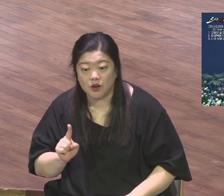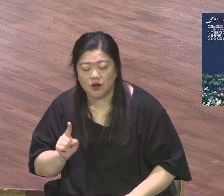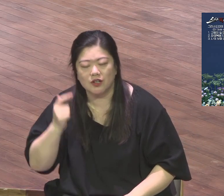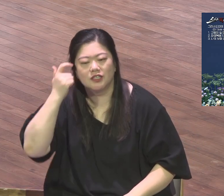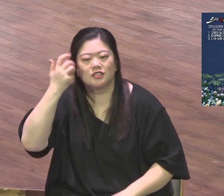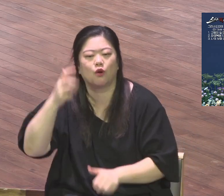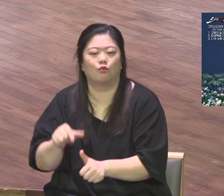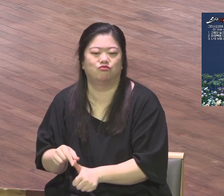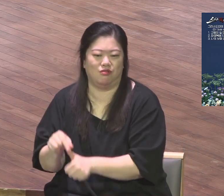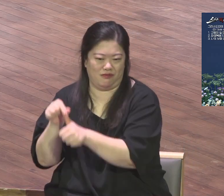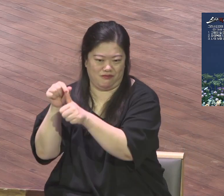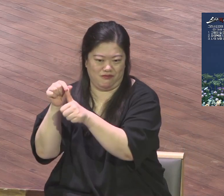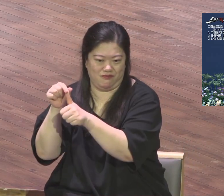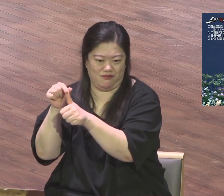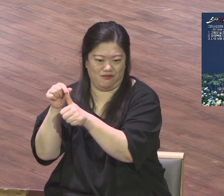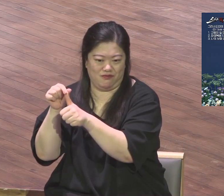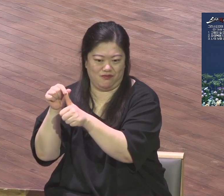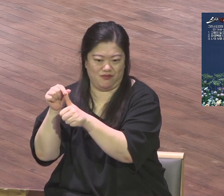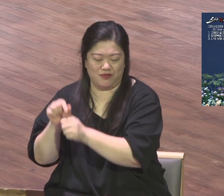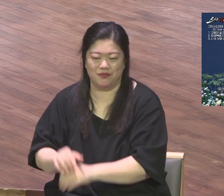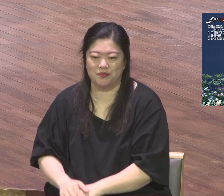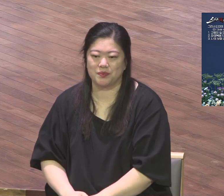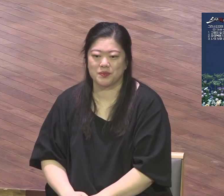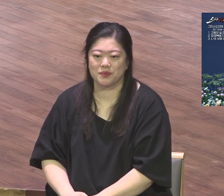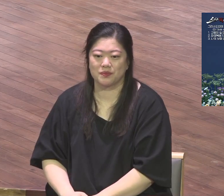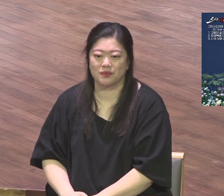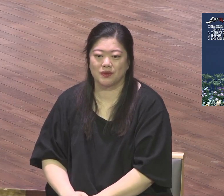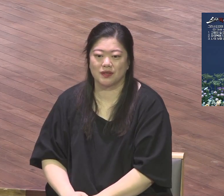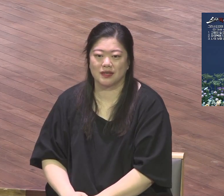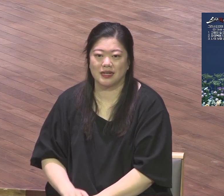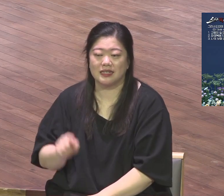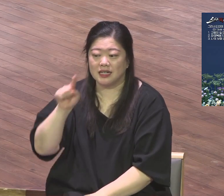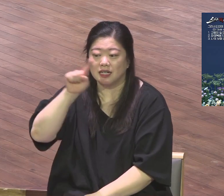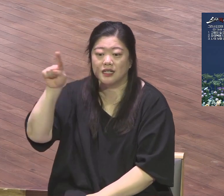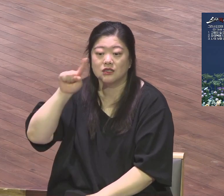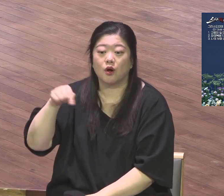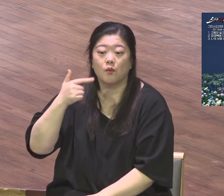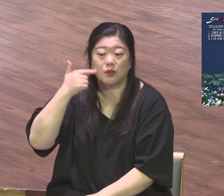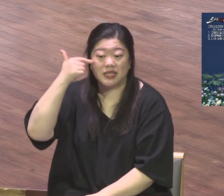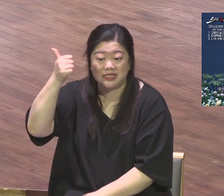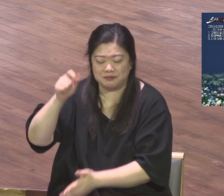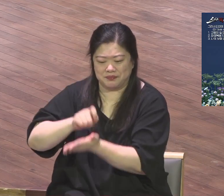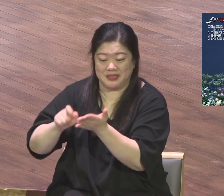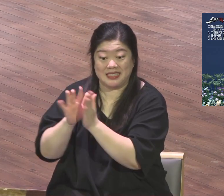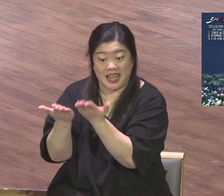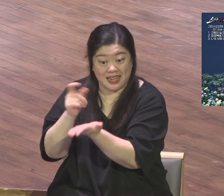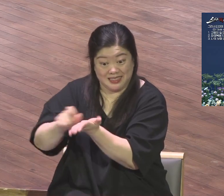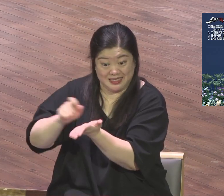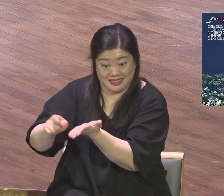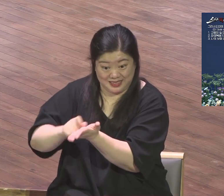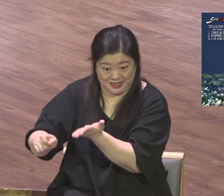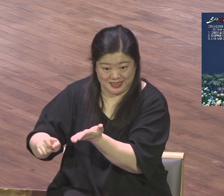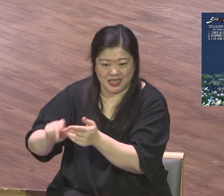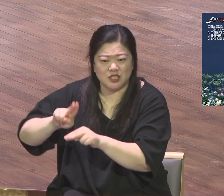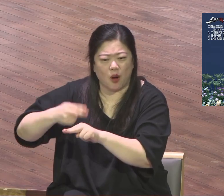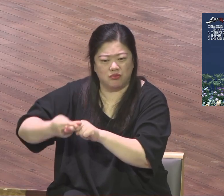우리 정문주 목사님이 쓰신 해방선언 중단은 23제 선교에서 정